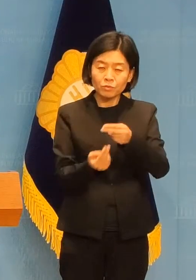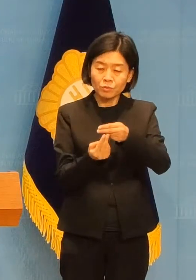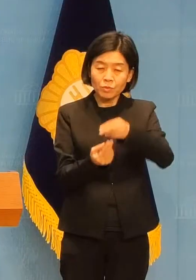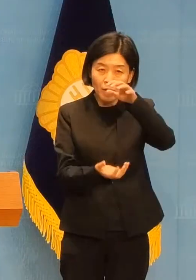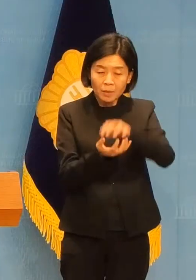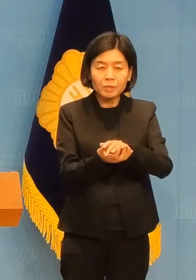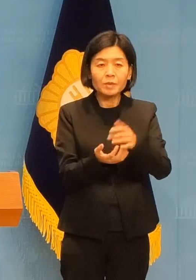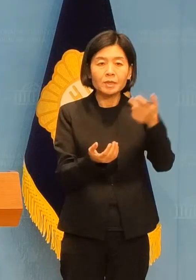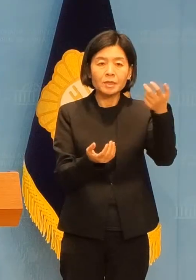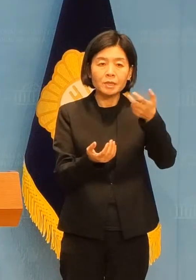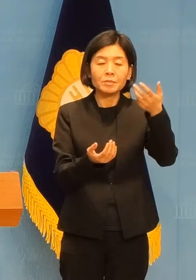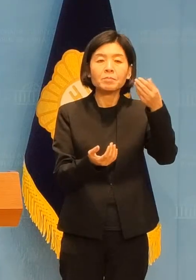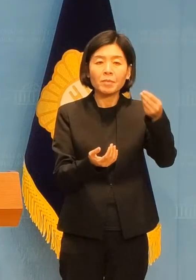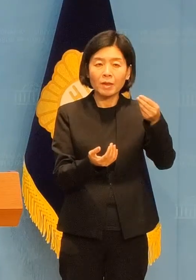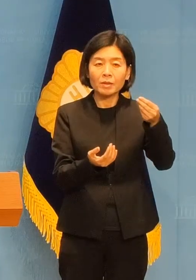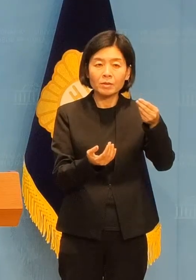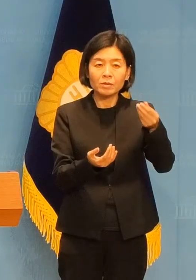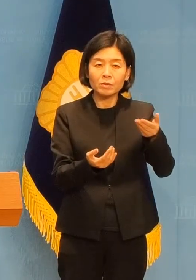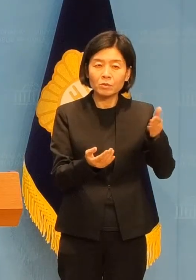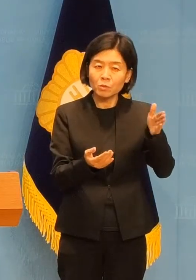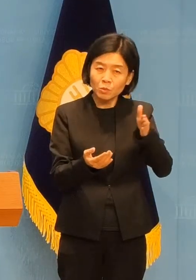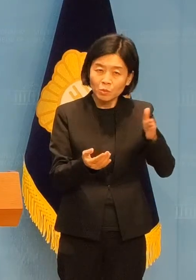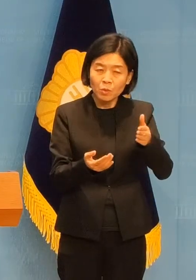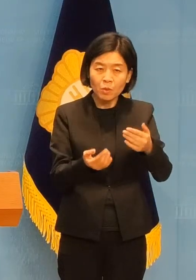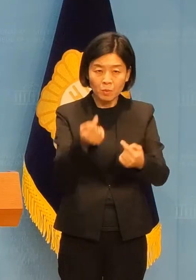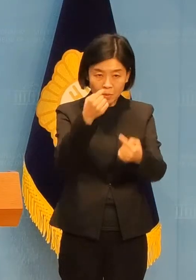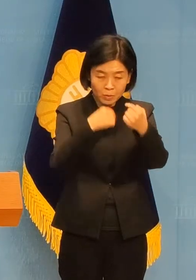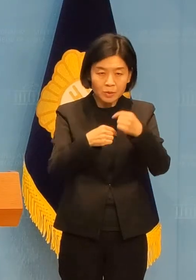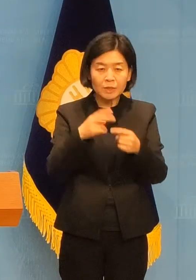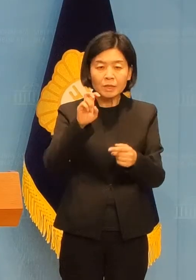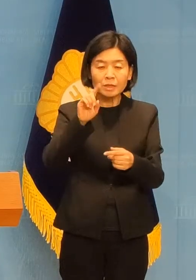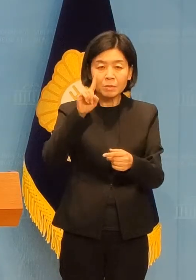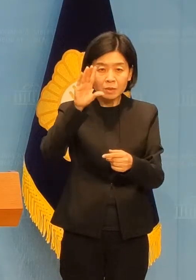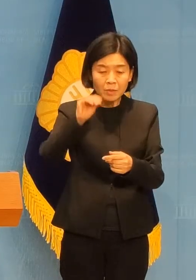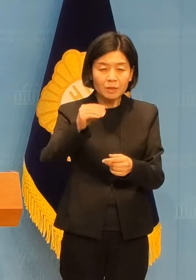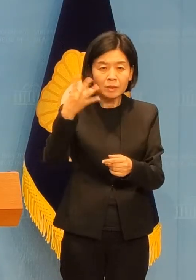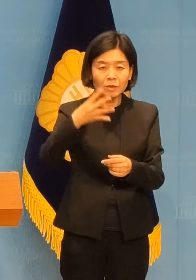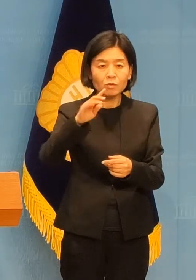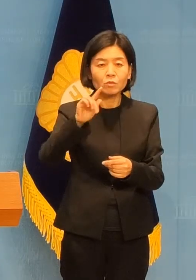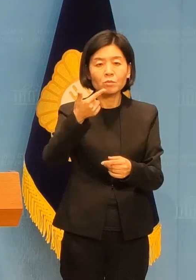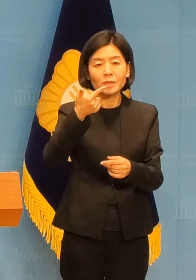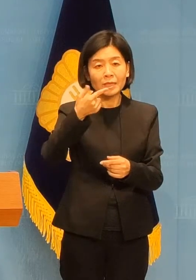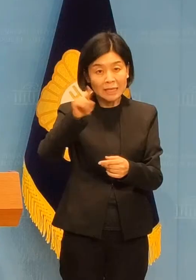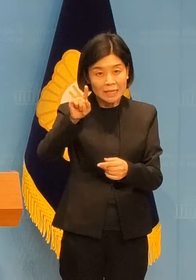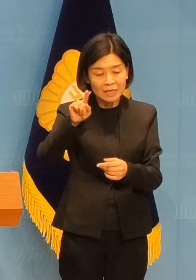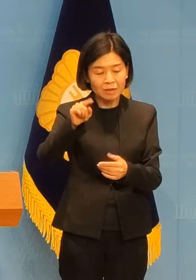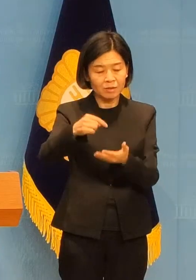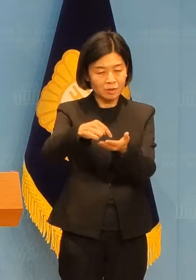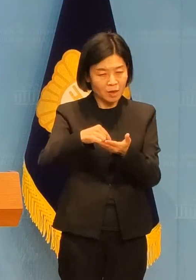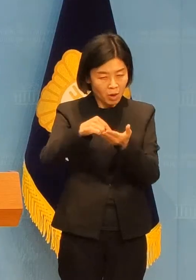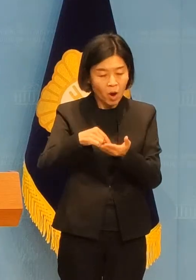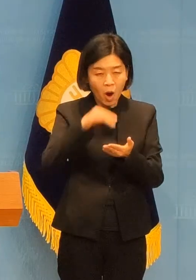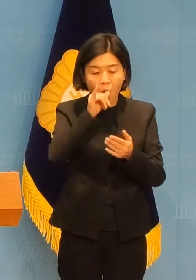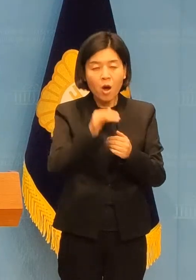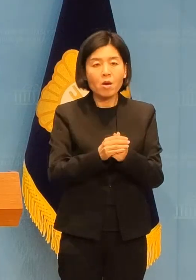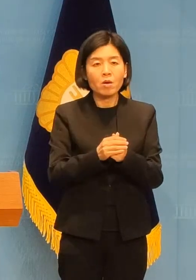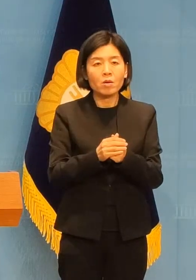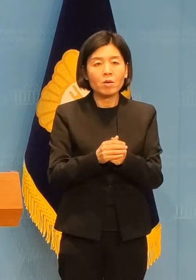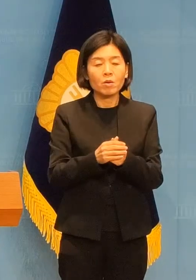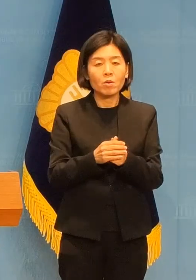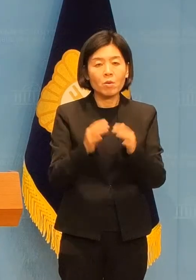29명이 민주파출소를 방문하여 총 21만 4,601건의 제보가 접수됐습니다. 매체별로는